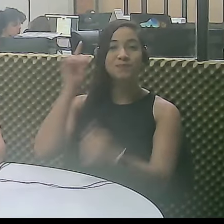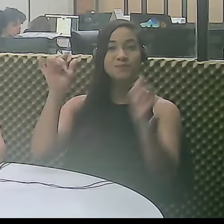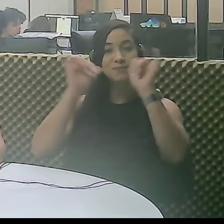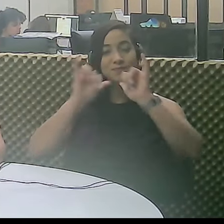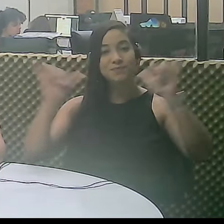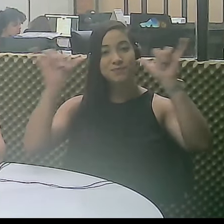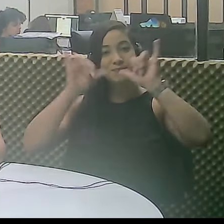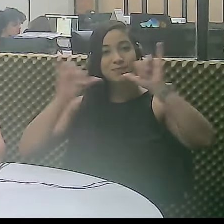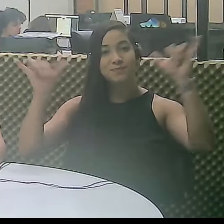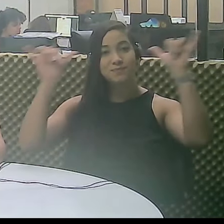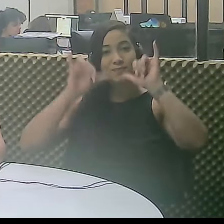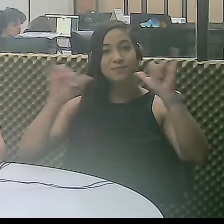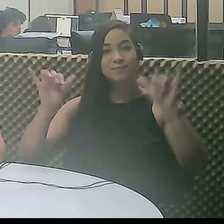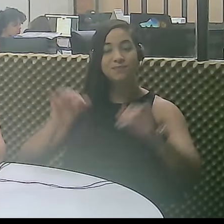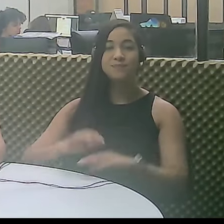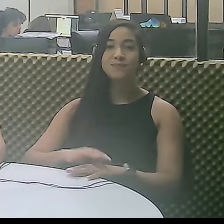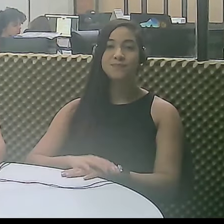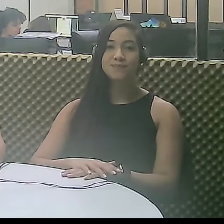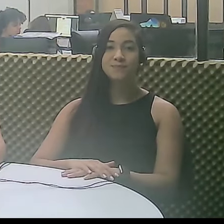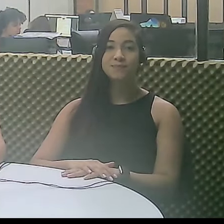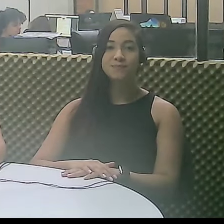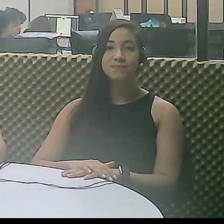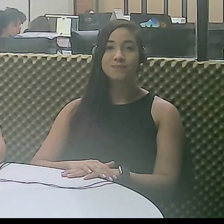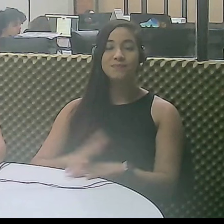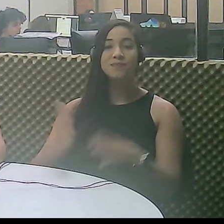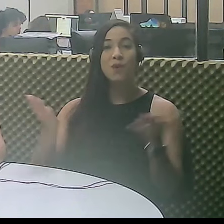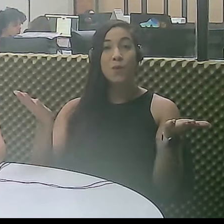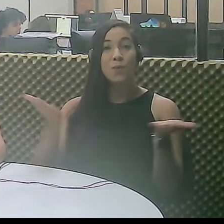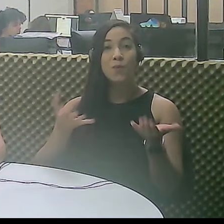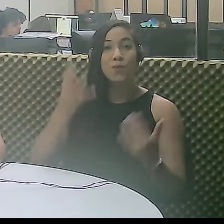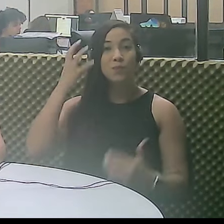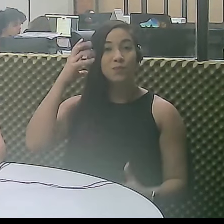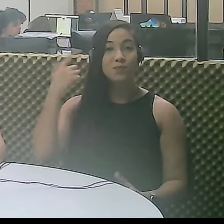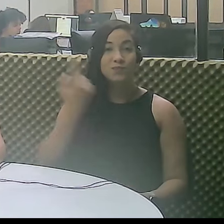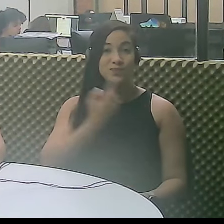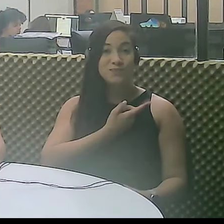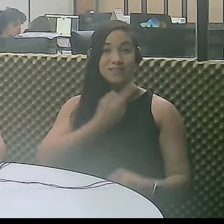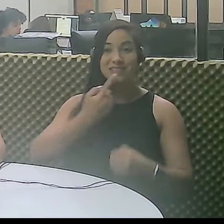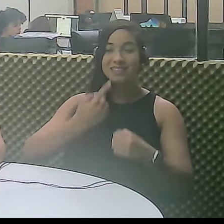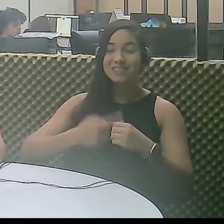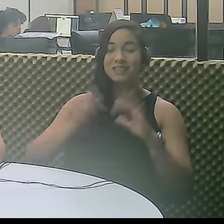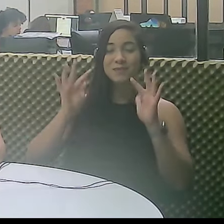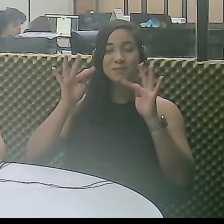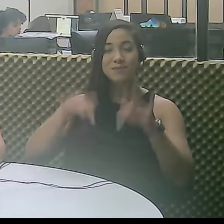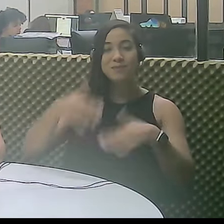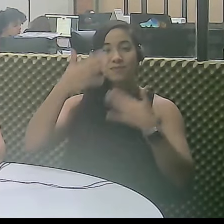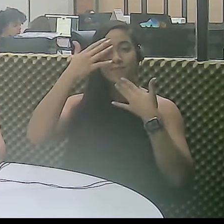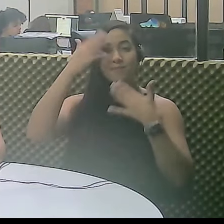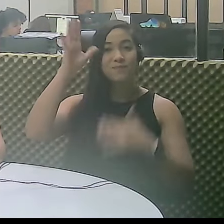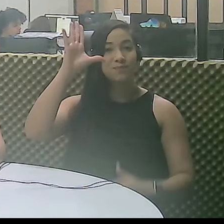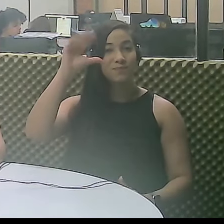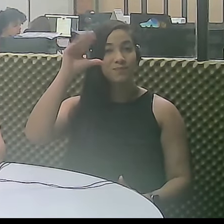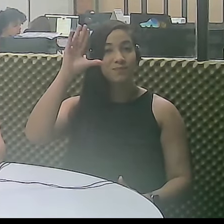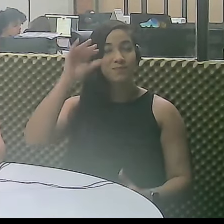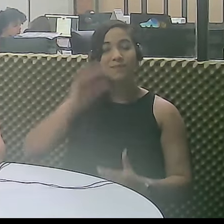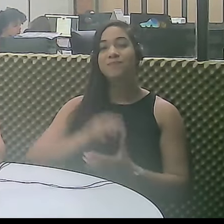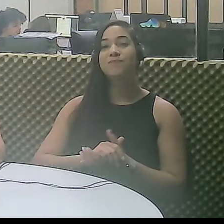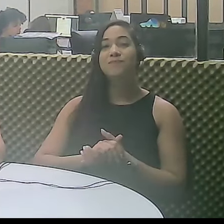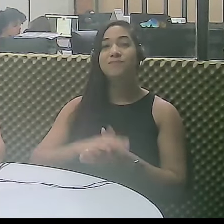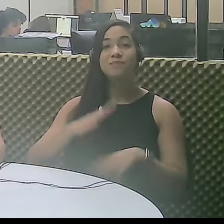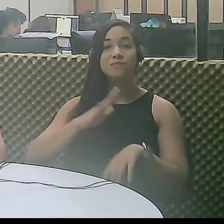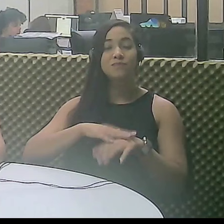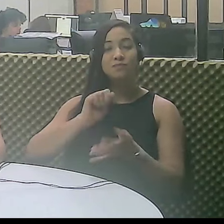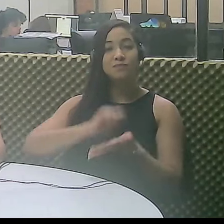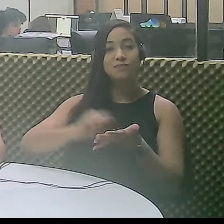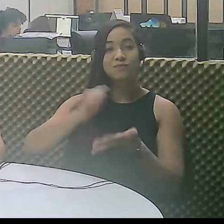Giro de notícias. A edição de hoje da Rádio Nossa Cidade fica por aqui. Obrigada pela sua